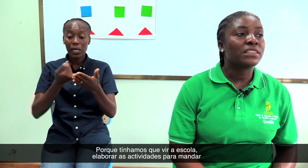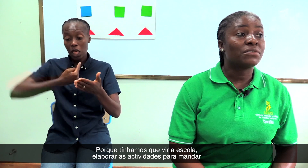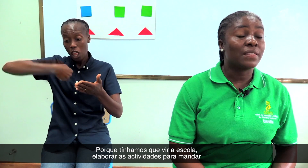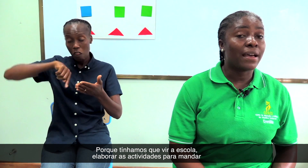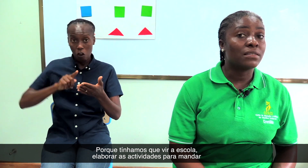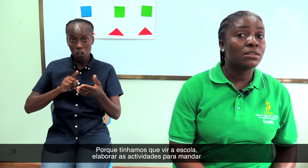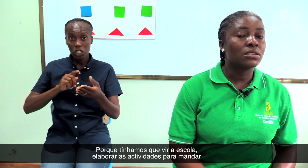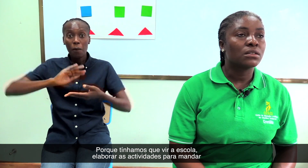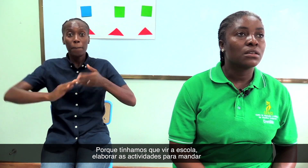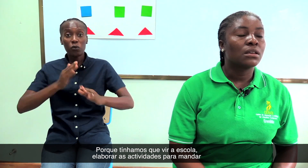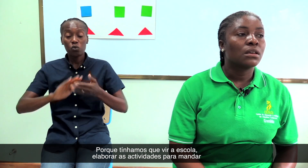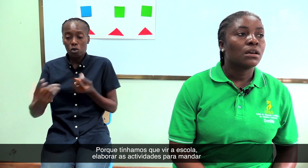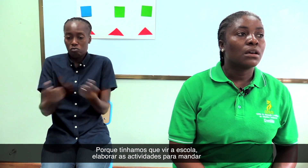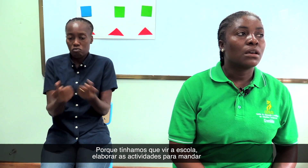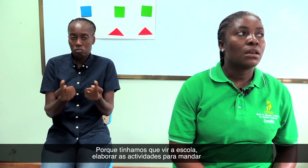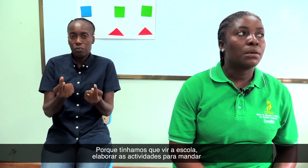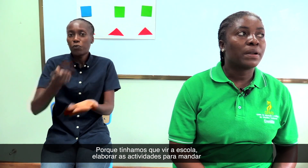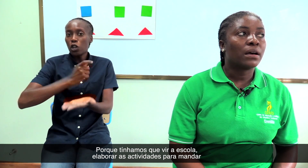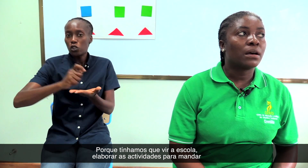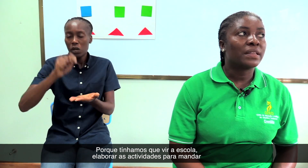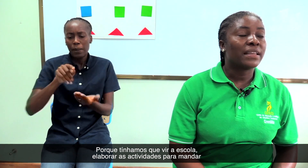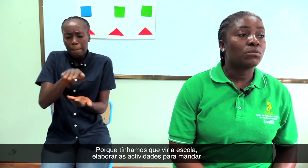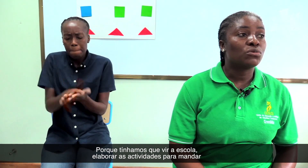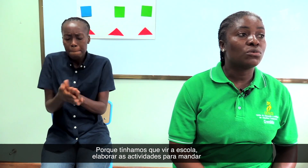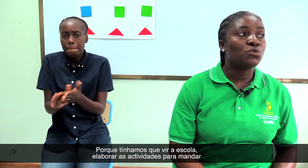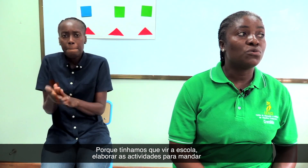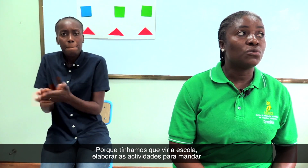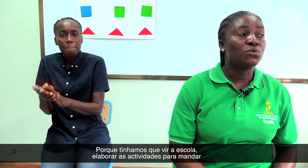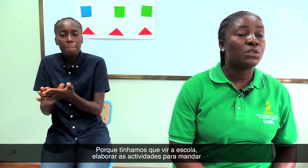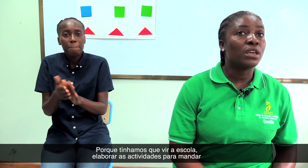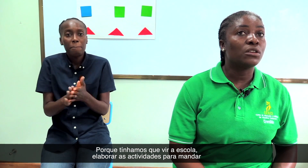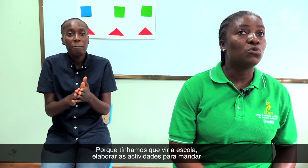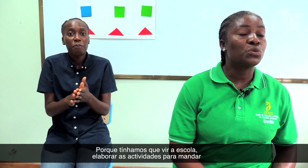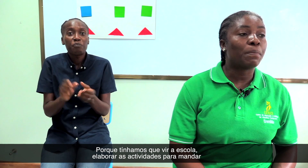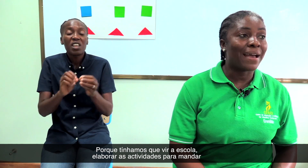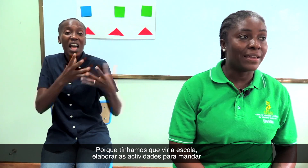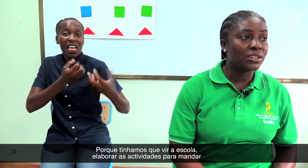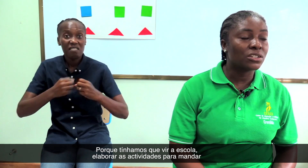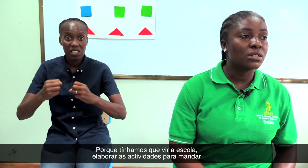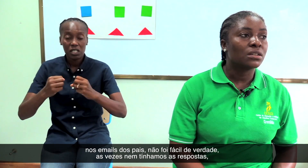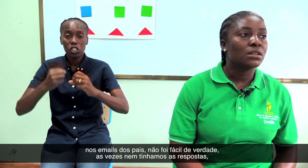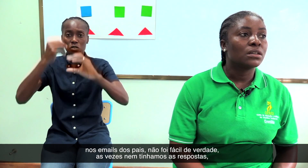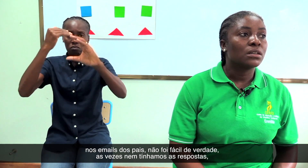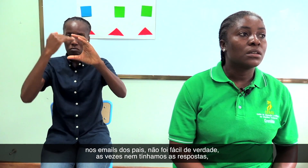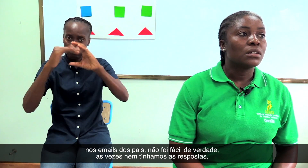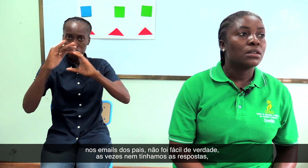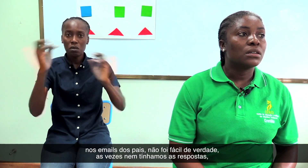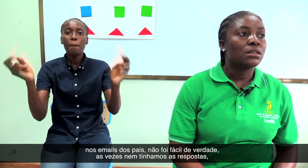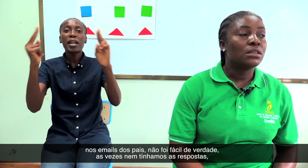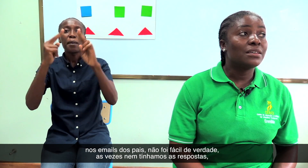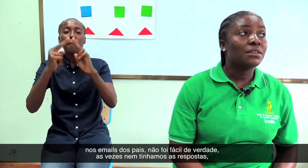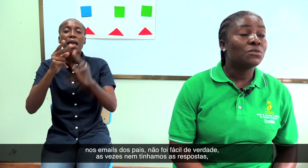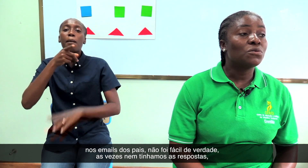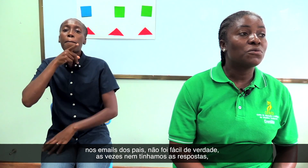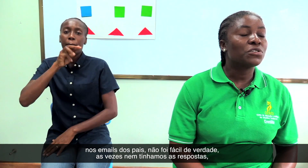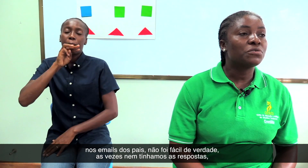elaboramos atividades para mandarmos nos e-mails dos pais e